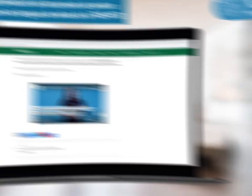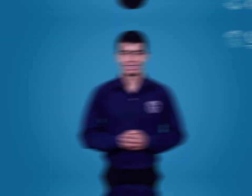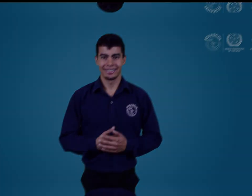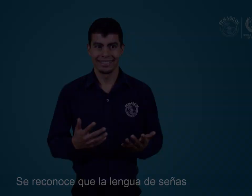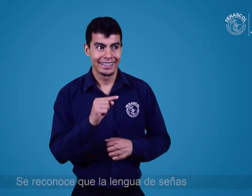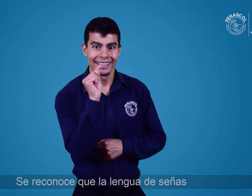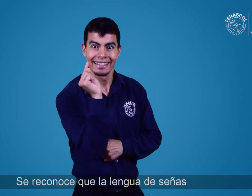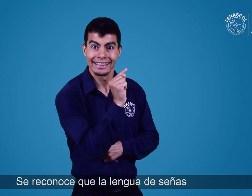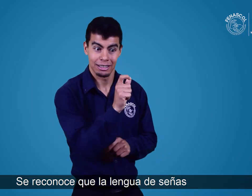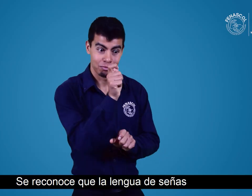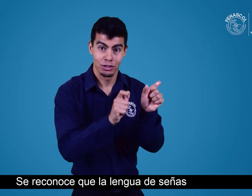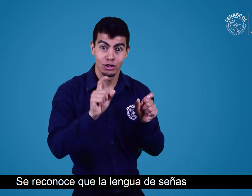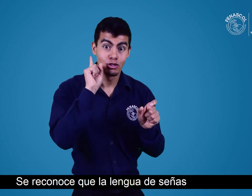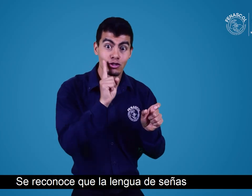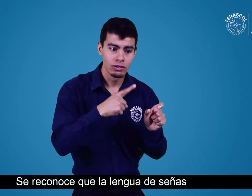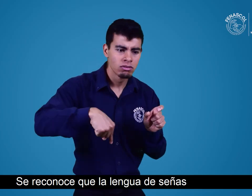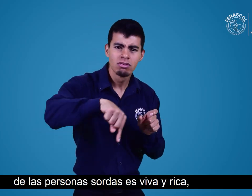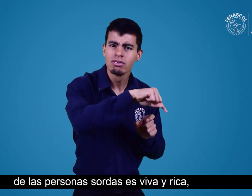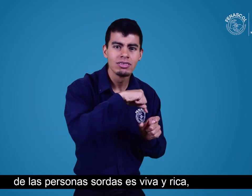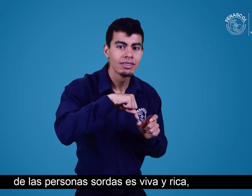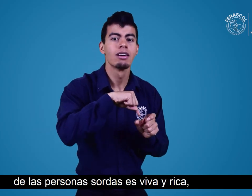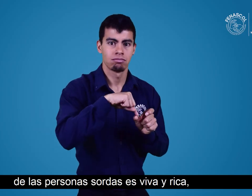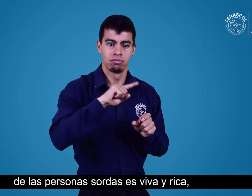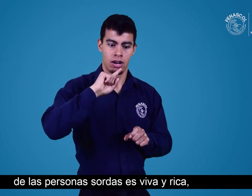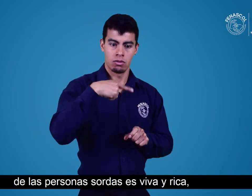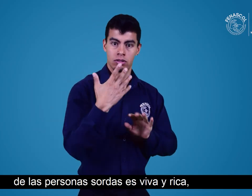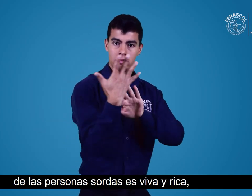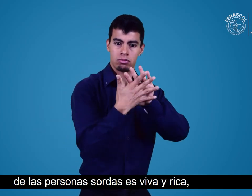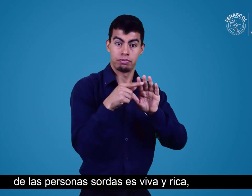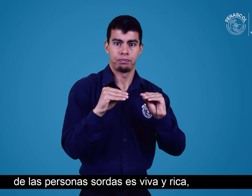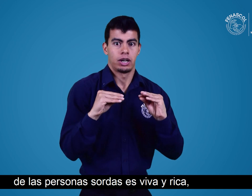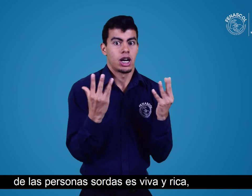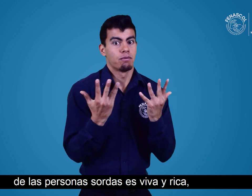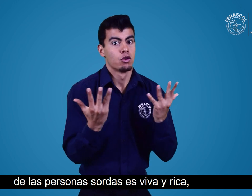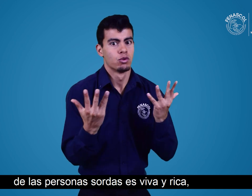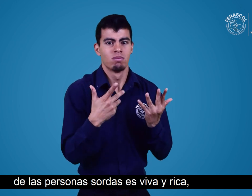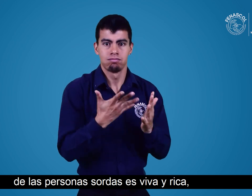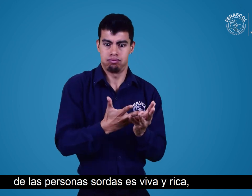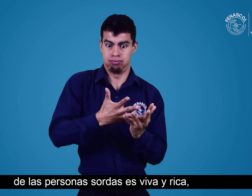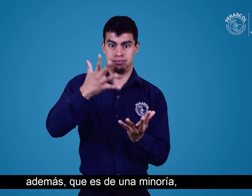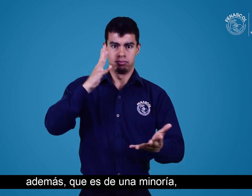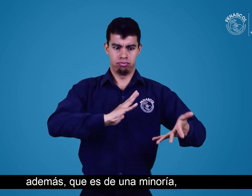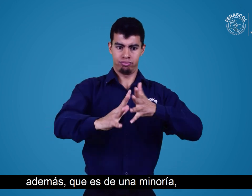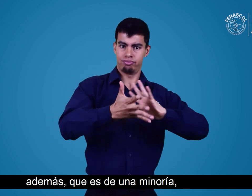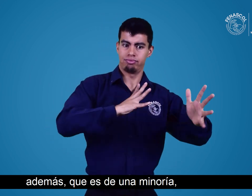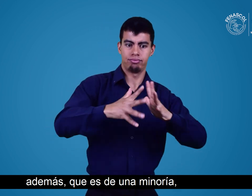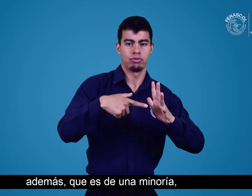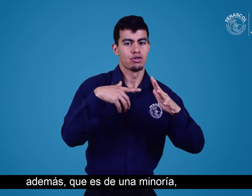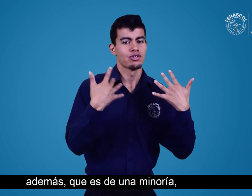Se reconoce que la lengua de señas de las personas sordas es viva y rica, además que es de una